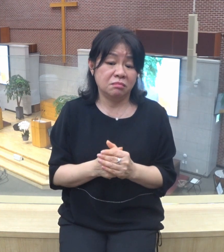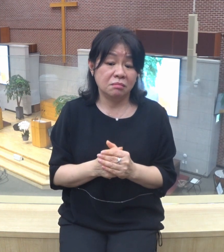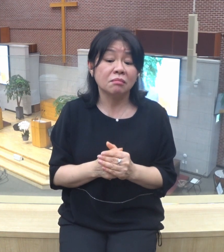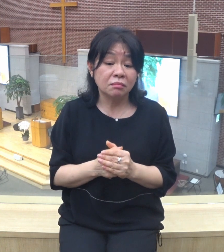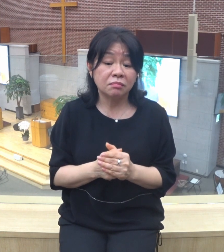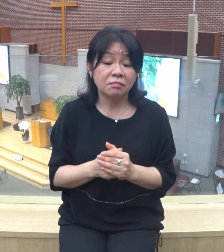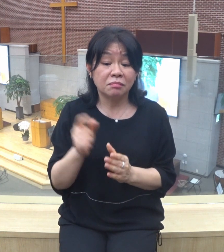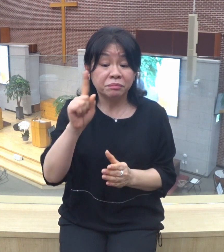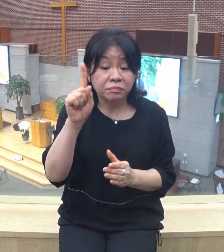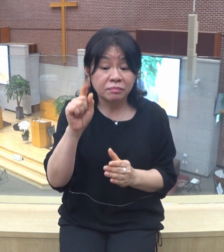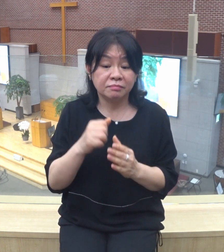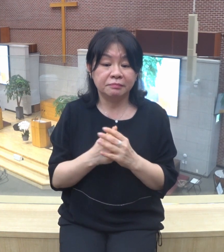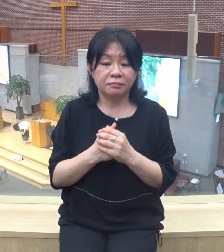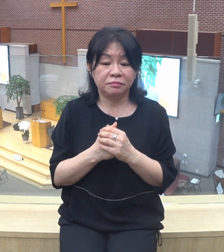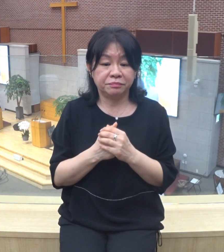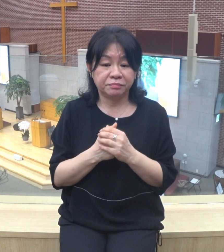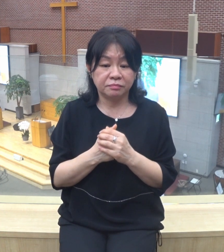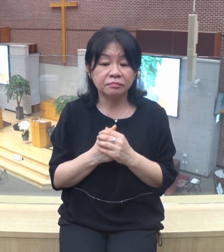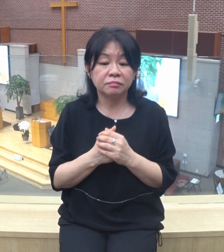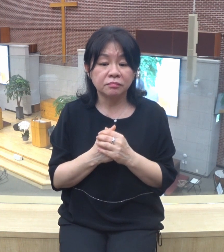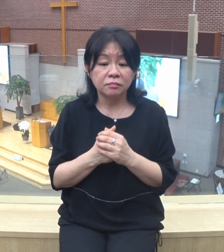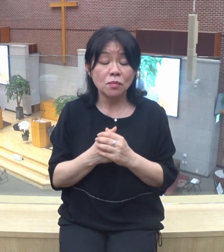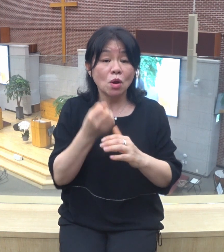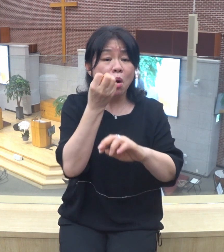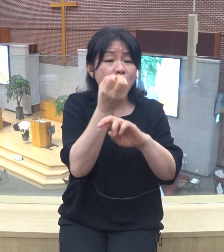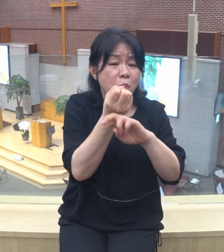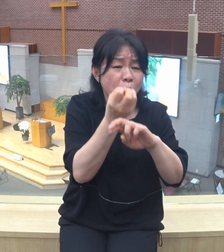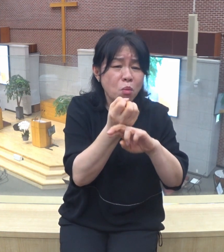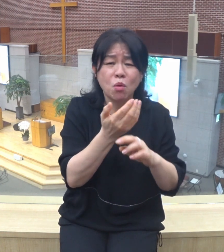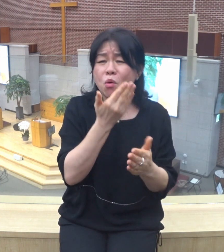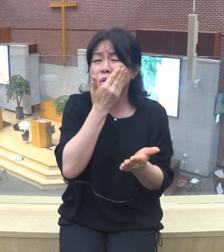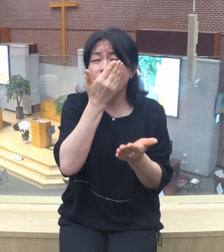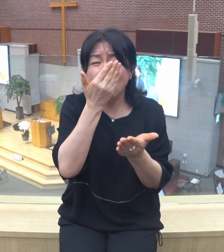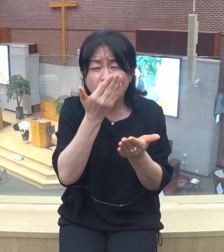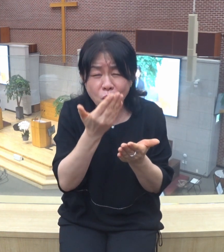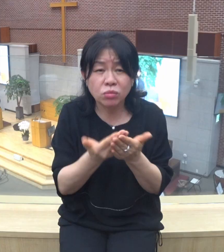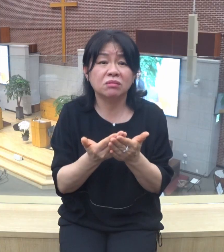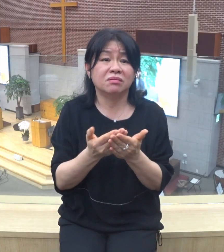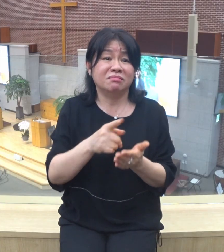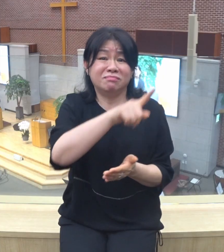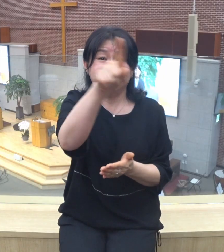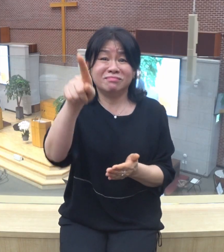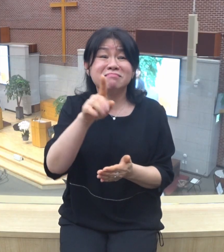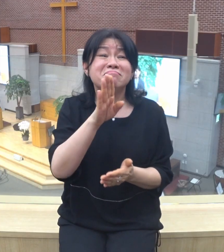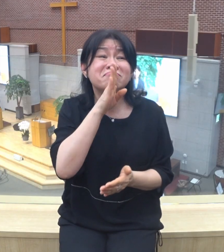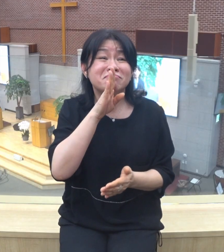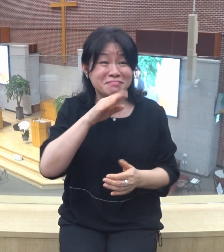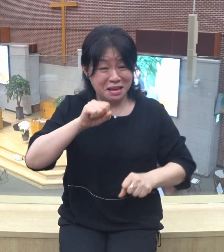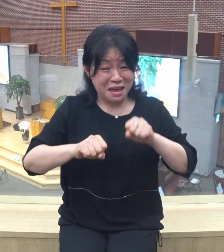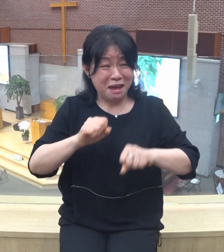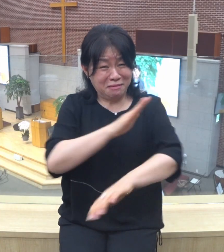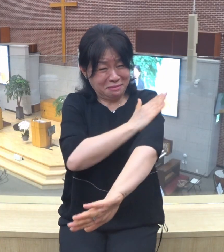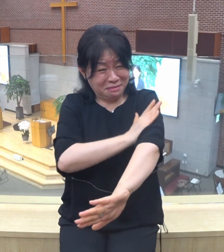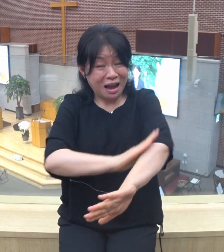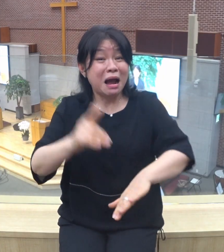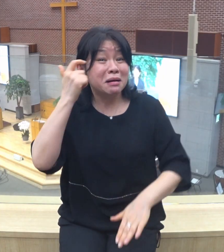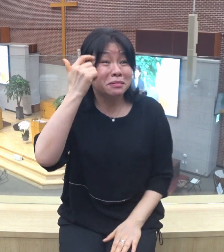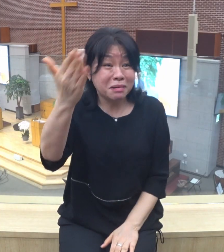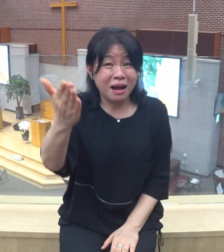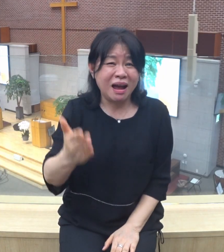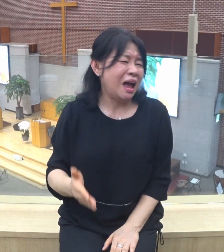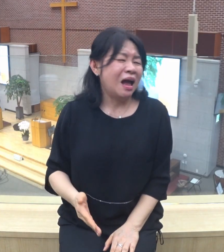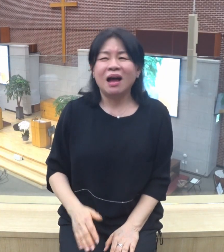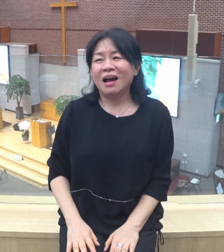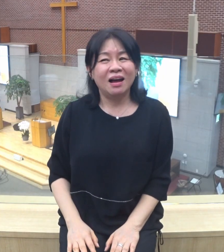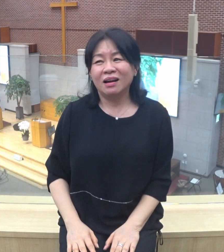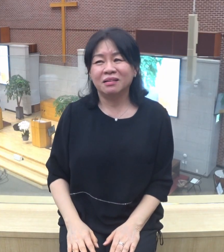모르십니까? 네, 아니죠. 보배롭고 존귀하게 행동하지 못했습니다. 진짜 지독하게도